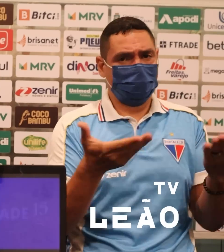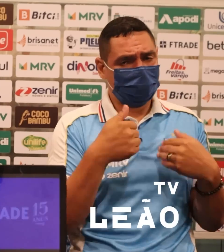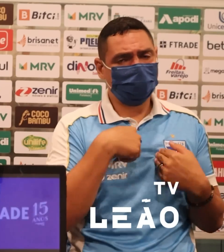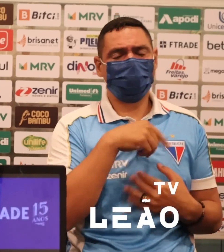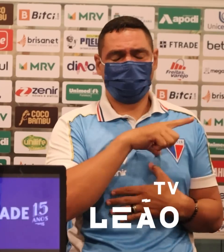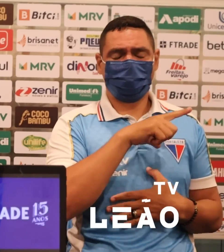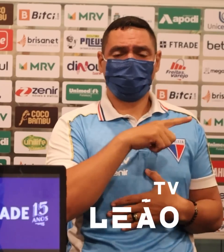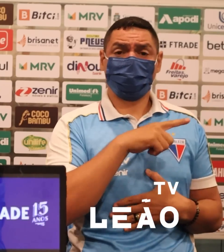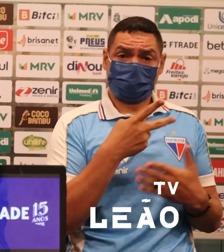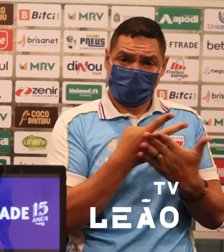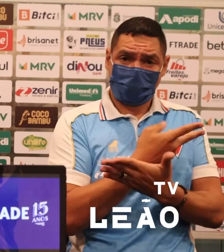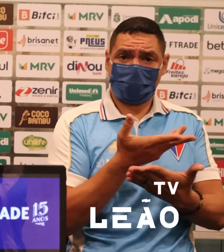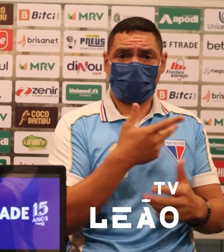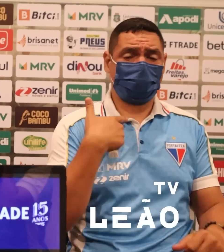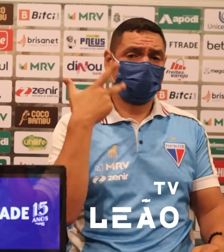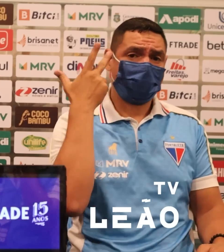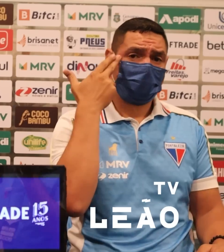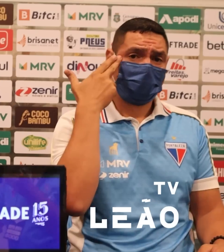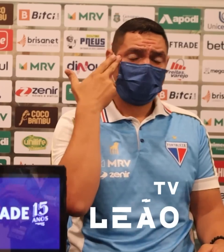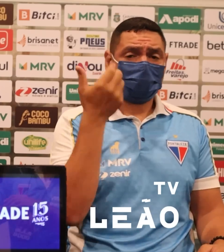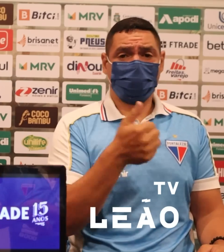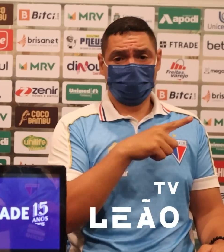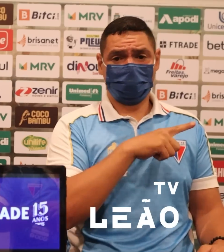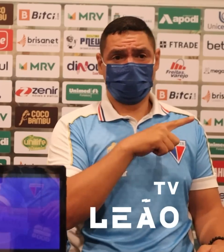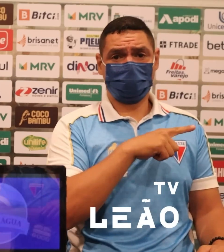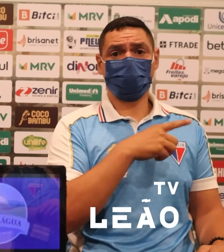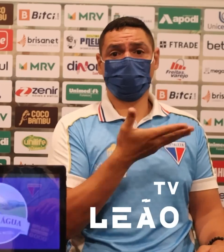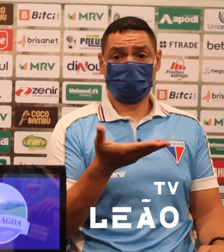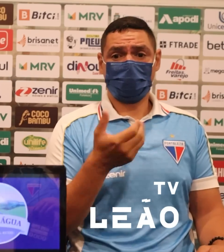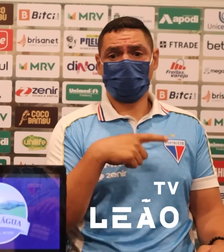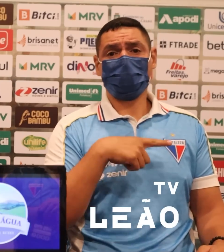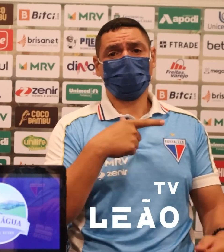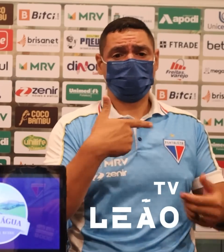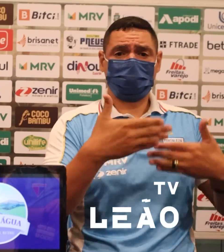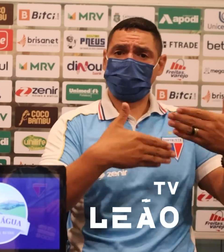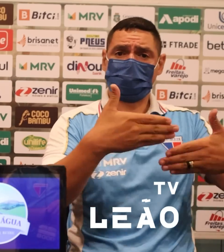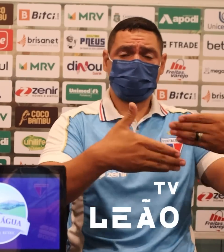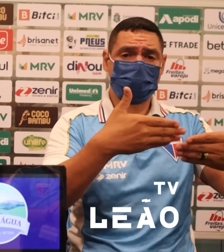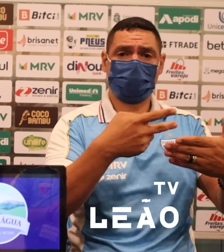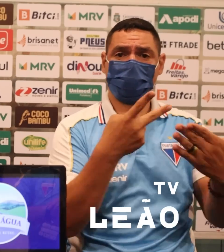estas situaciones, ¿sí? Que acontecen, que van a seguir aconteciendo.